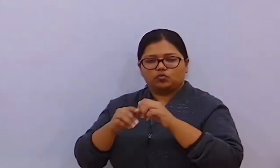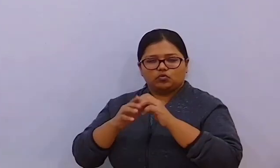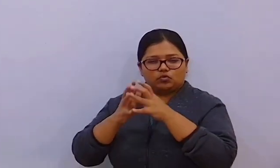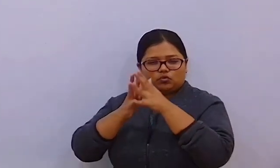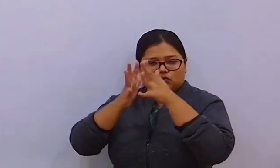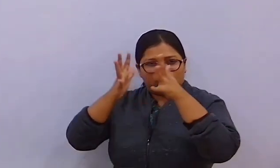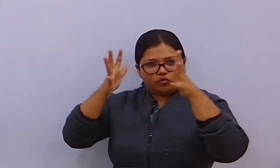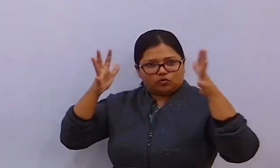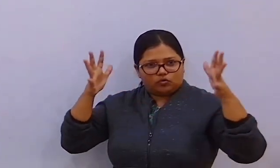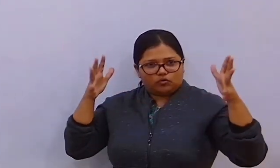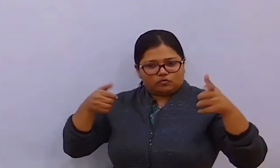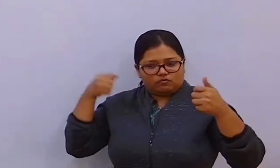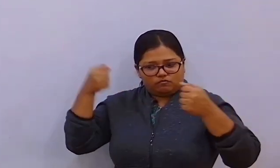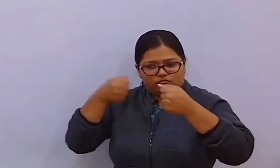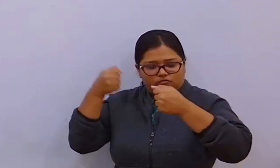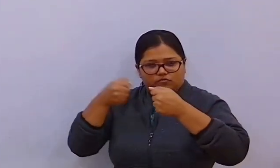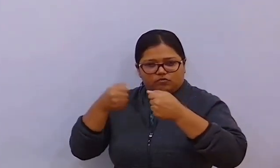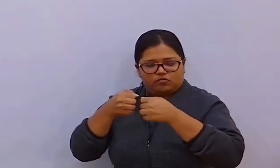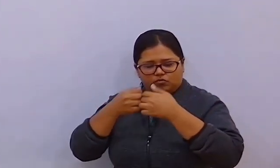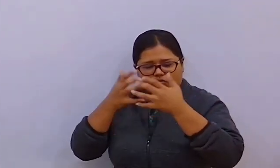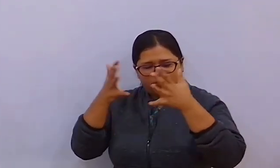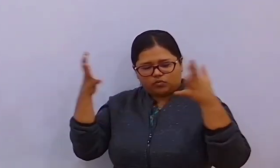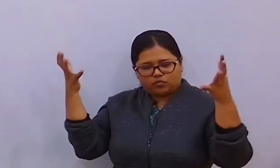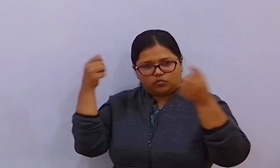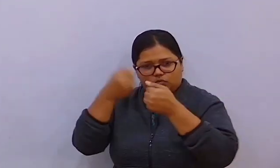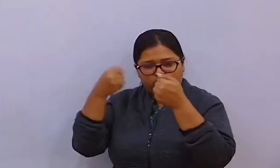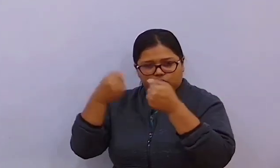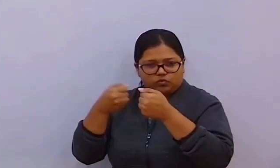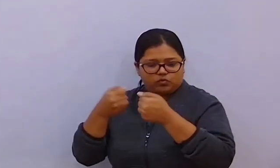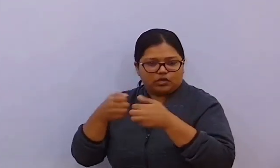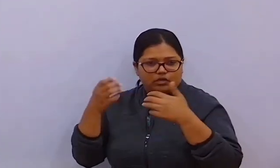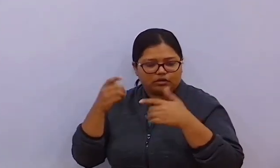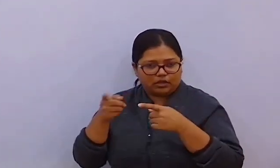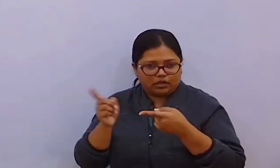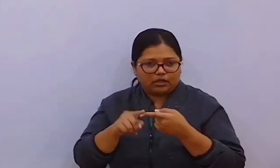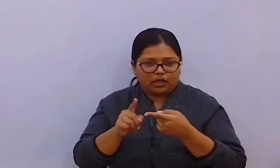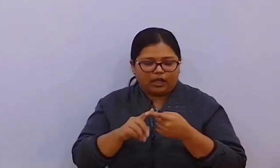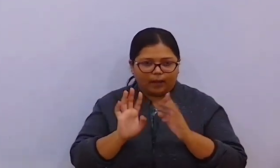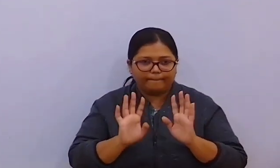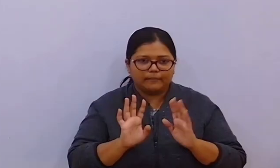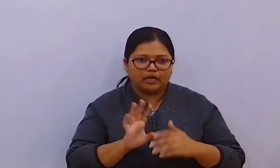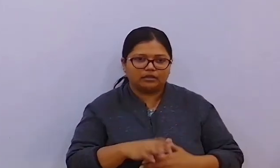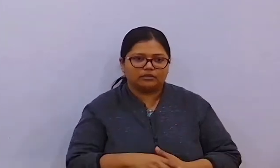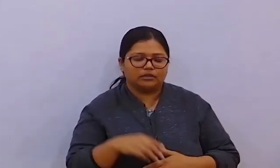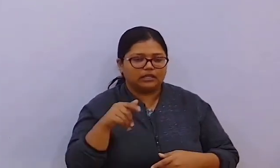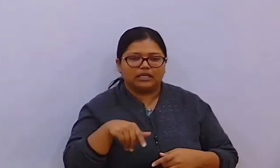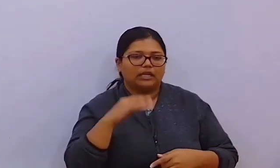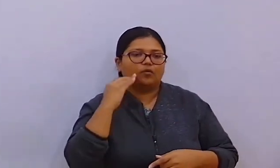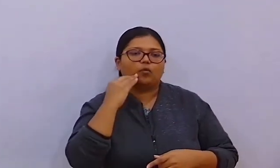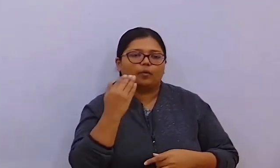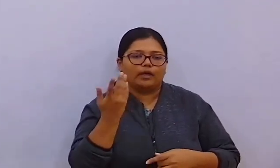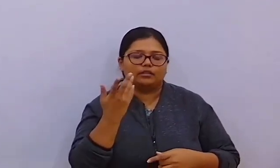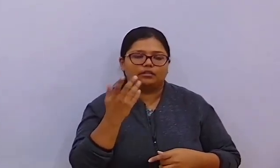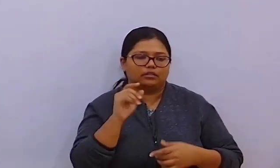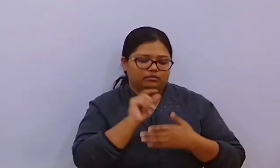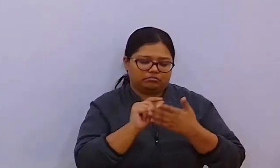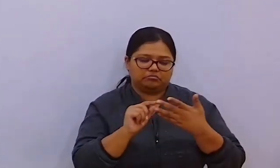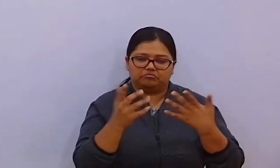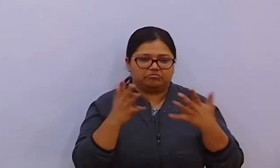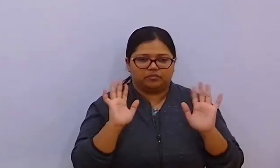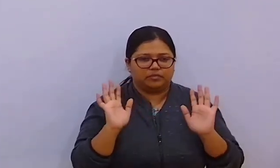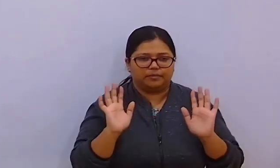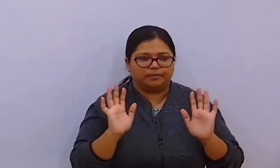क्या नाम है इसकी जानकारी नहीं मिलती है, लेकिन ये कहते हैं कि कलिंग का जो भीषण युद्ध था वो इतना भीषण था